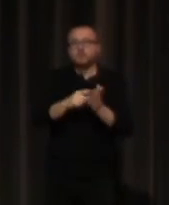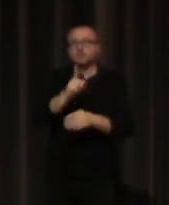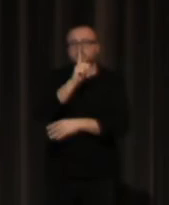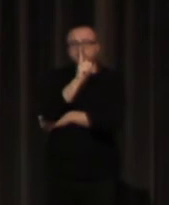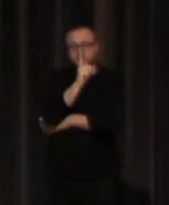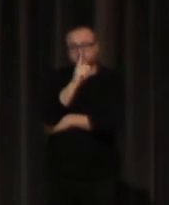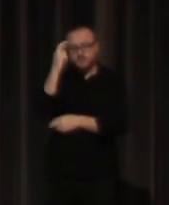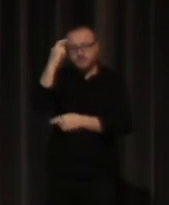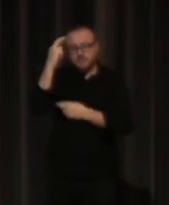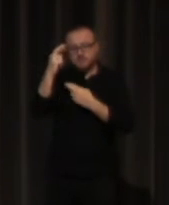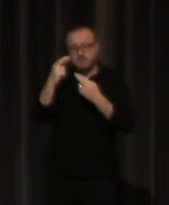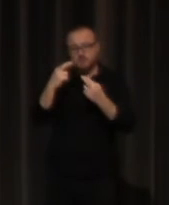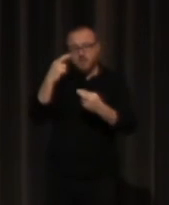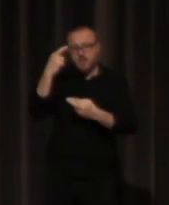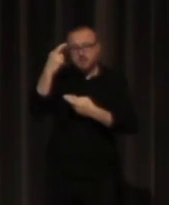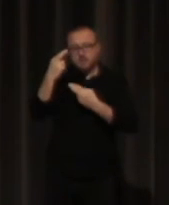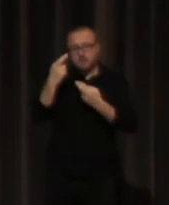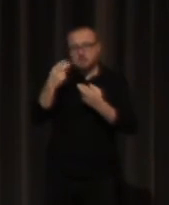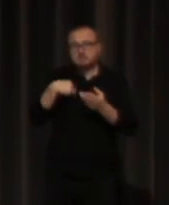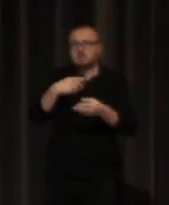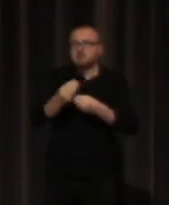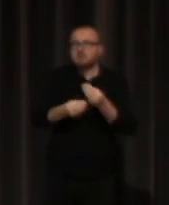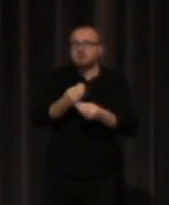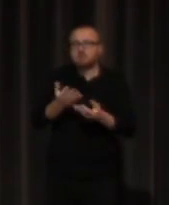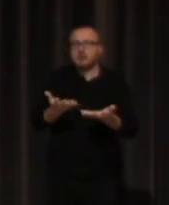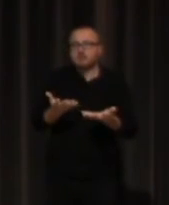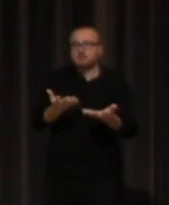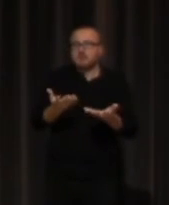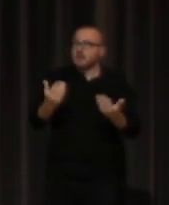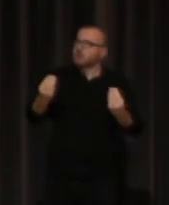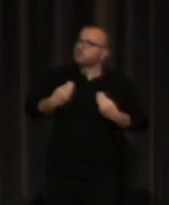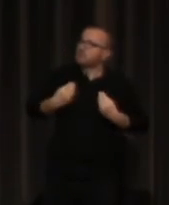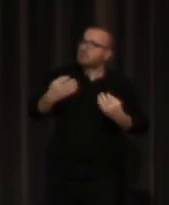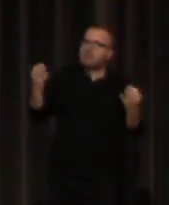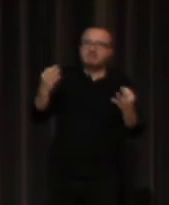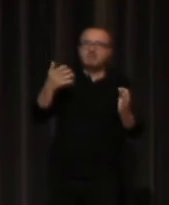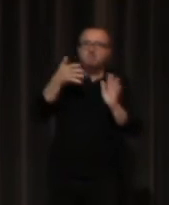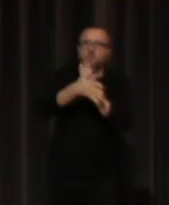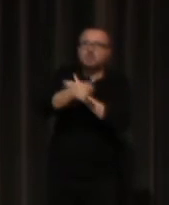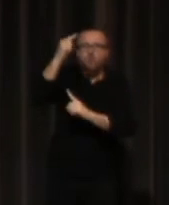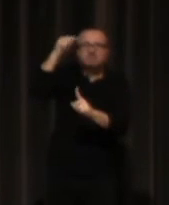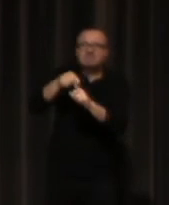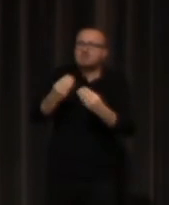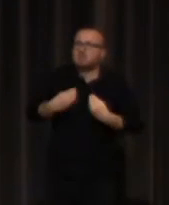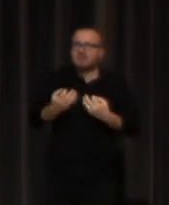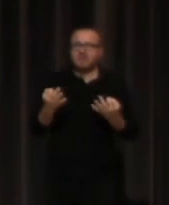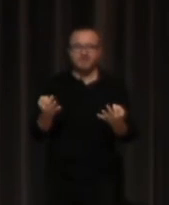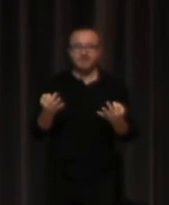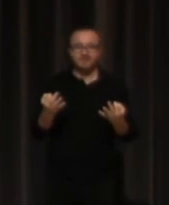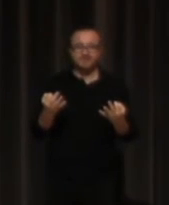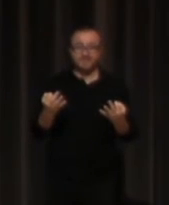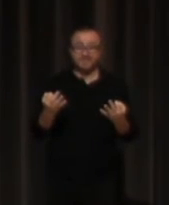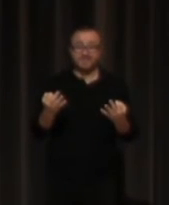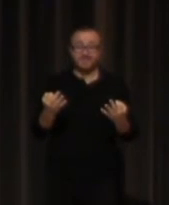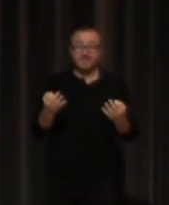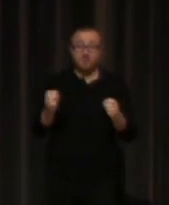pensar una mica en què fem aquí. Aquesta seria una il·lustració molt fàcil de què